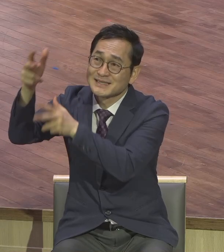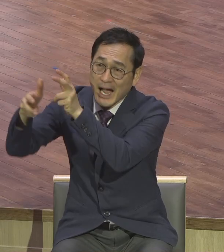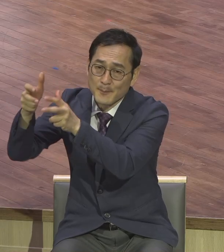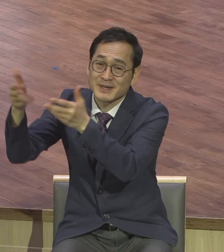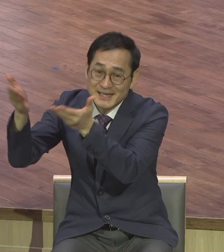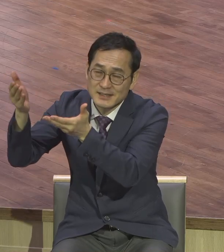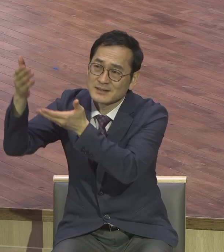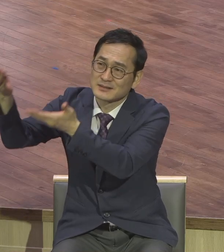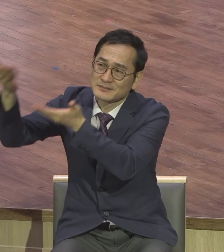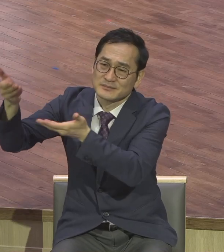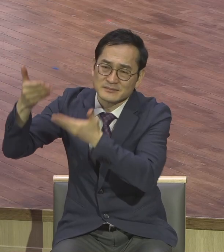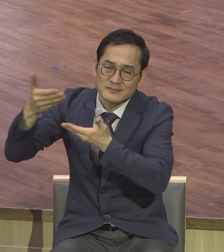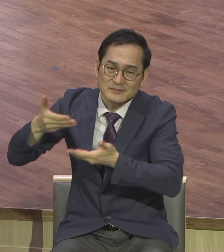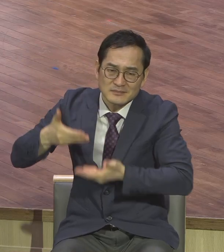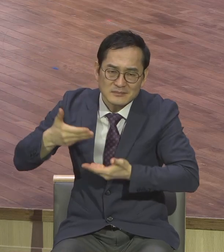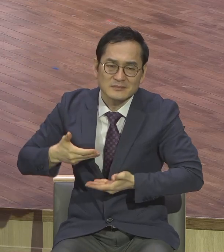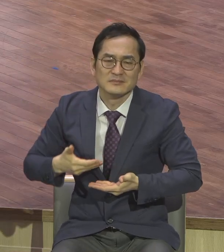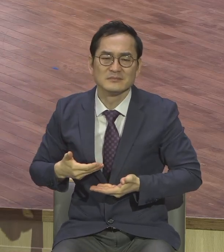사업이에요. 그 유업입니다.